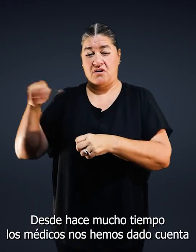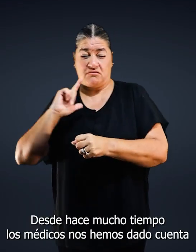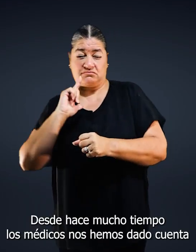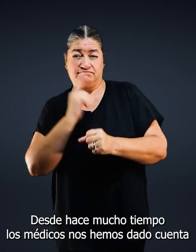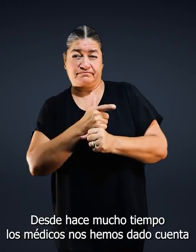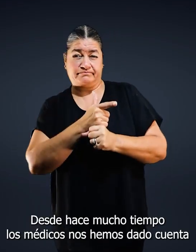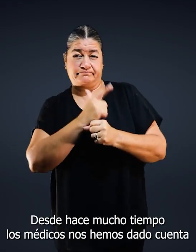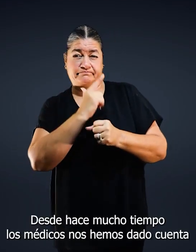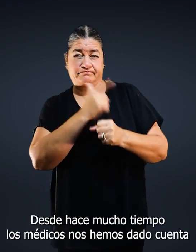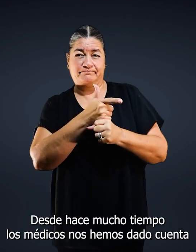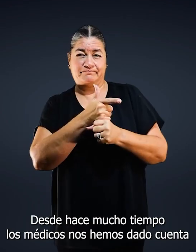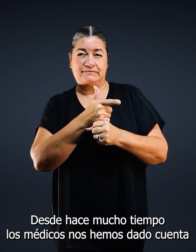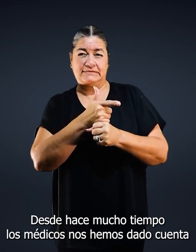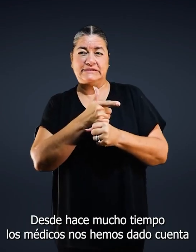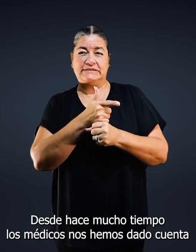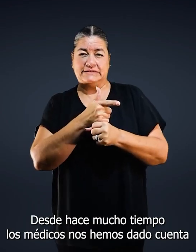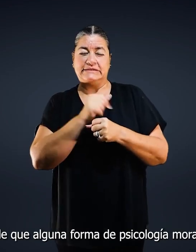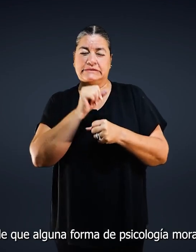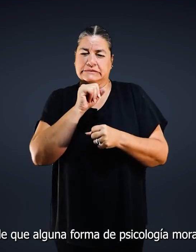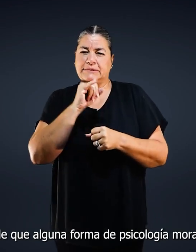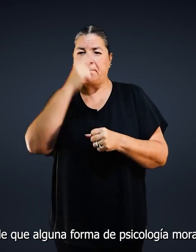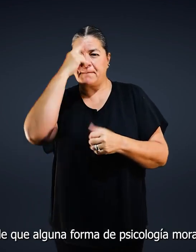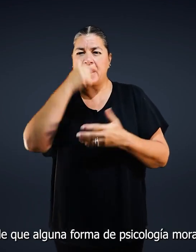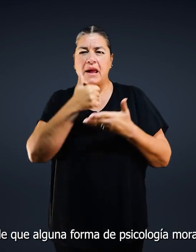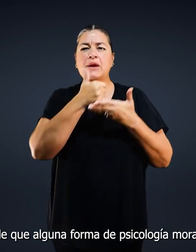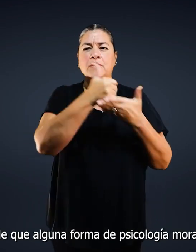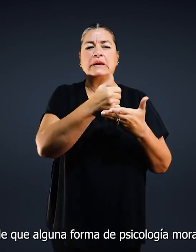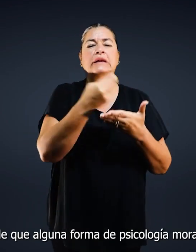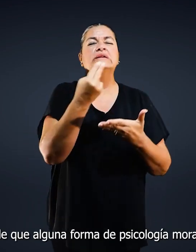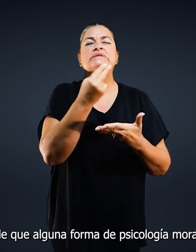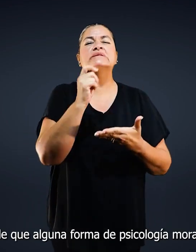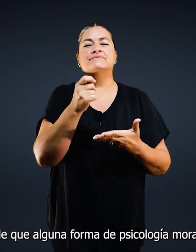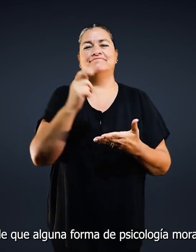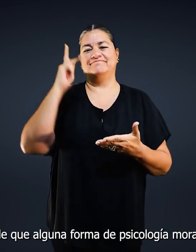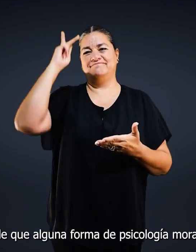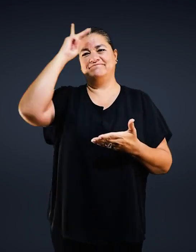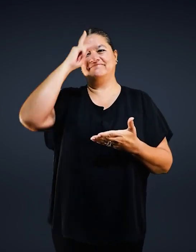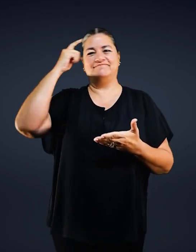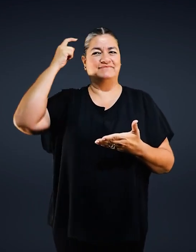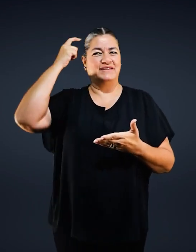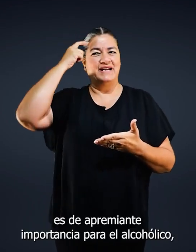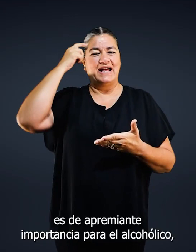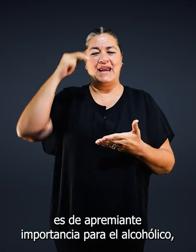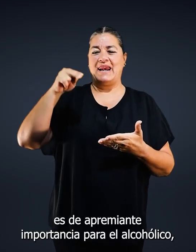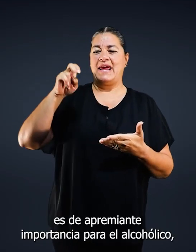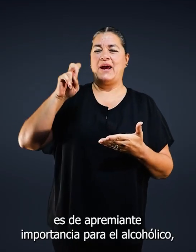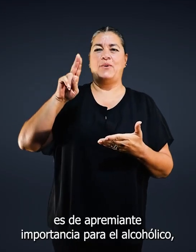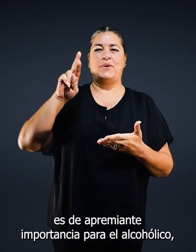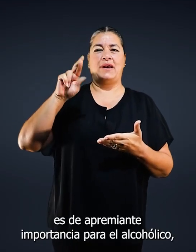Desde hace mucho tiempo los médicos nos hemos dado cuenta de que alguna forma de psicología moral es de apremiante importancia